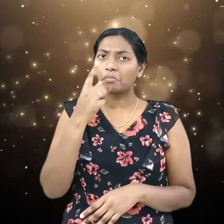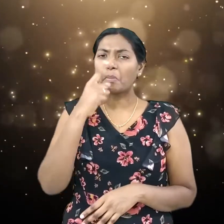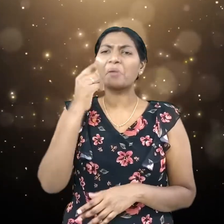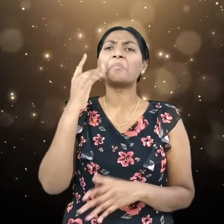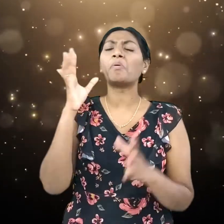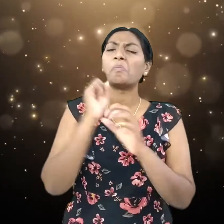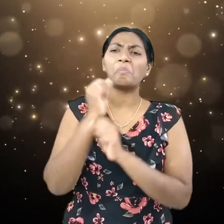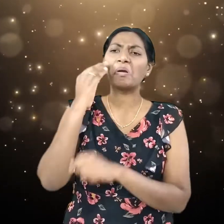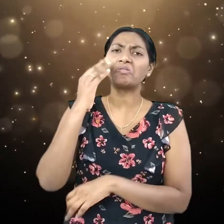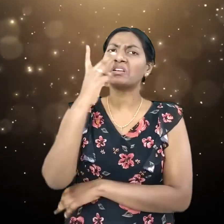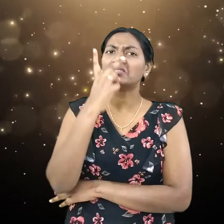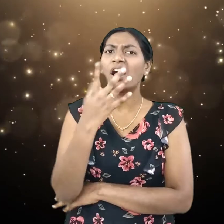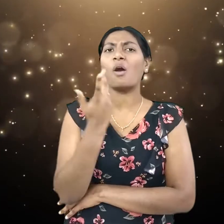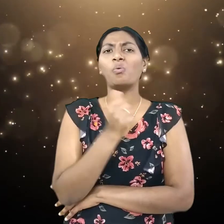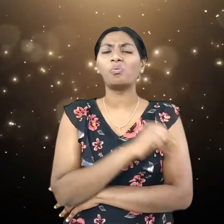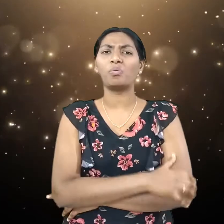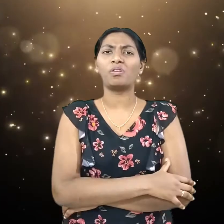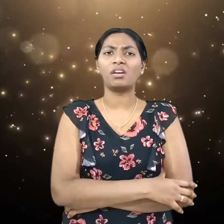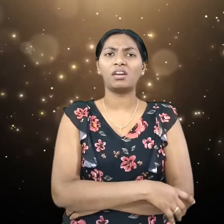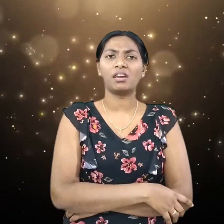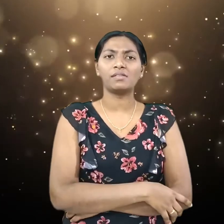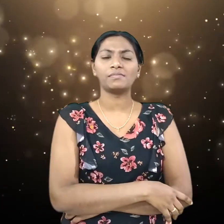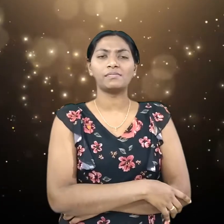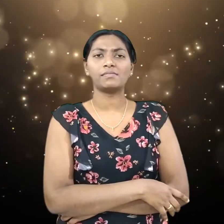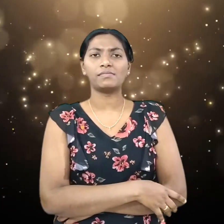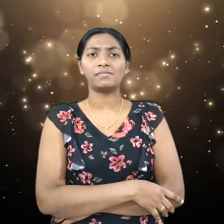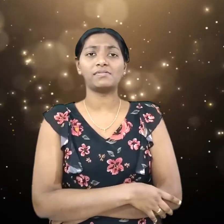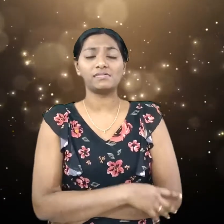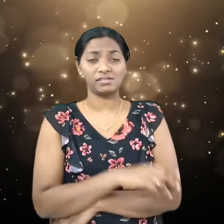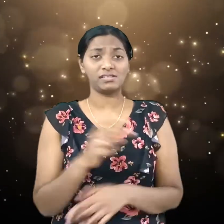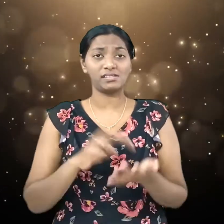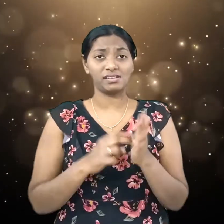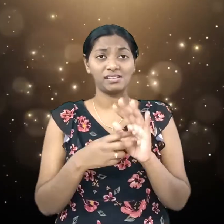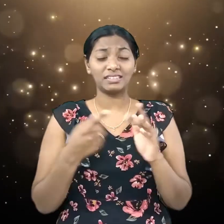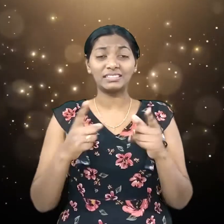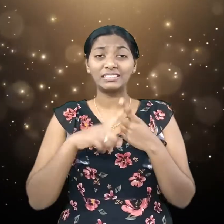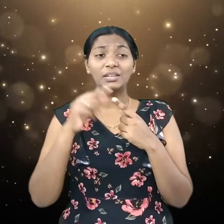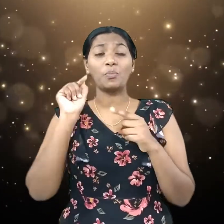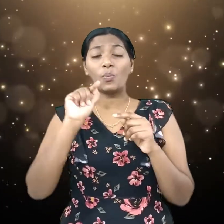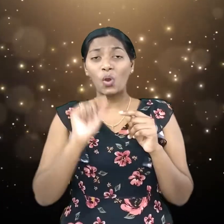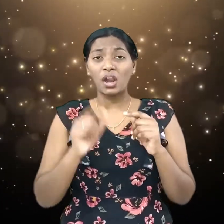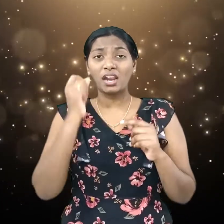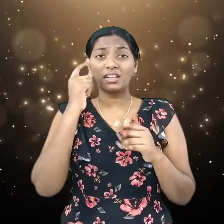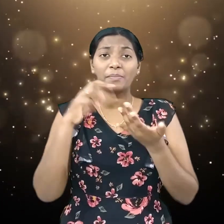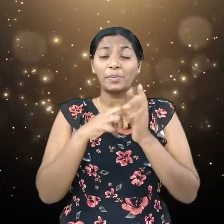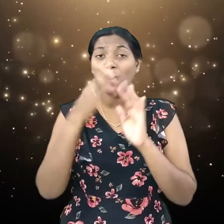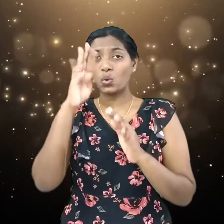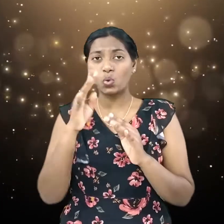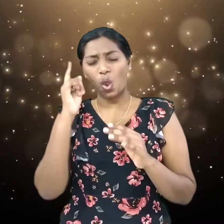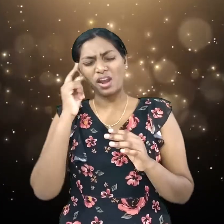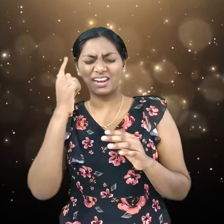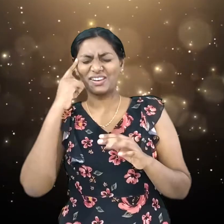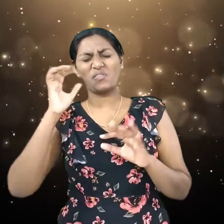तो ये जो चीजें आज हम समझ रहे हैं ये परमेश्वर को पहले से पता थी, पर परमेश्वर ने उनको क्या रखी थी, गुप्त,